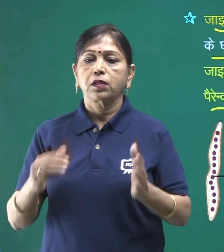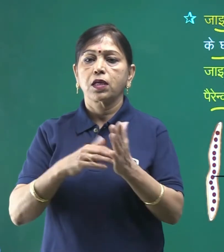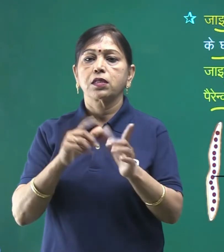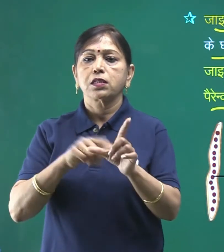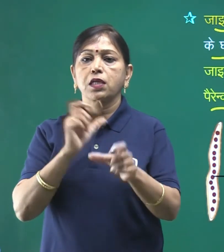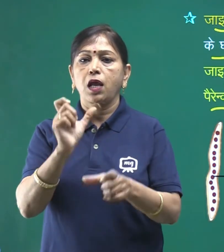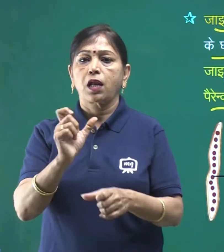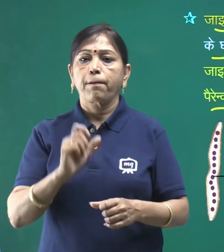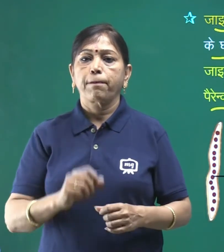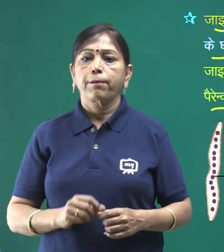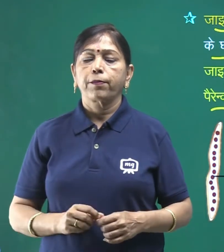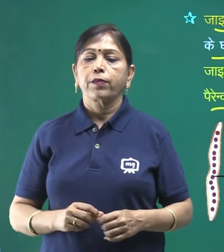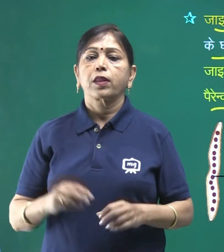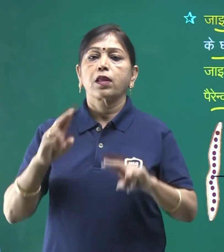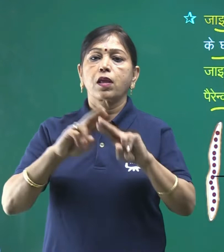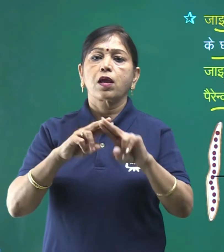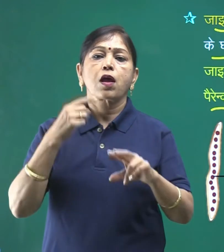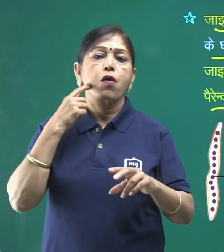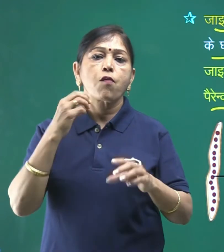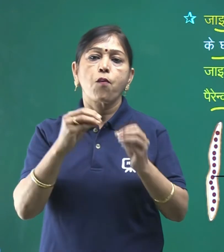जाइलम फाइबर रेशे।